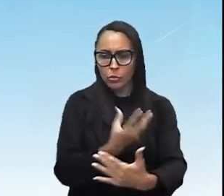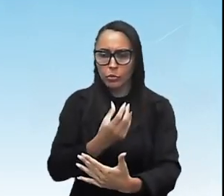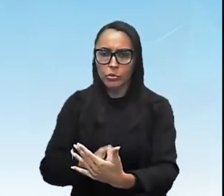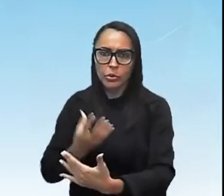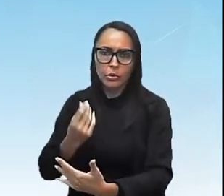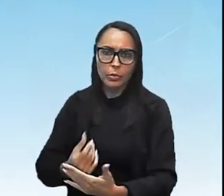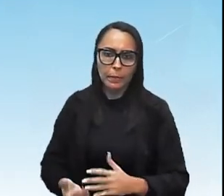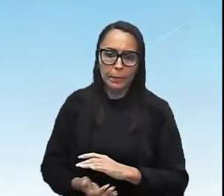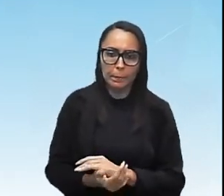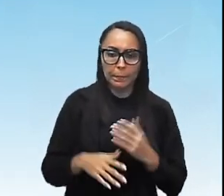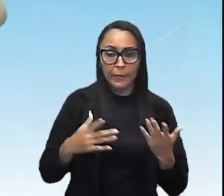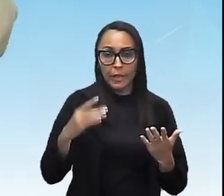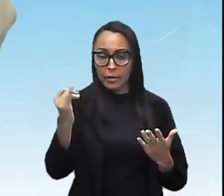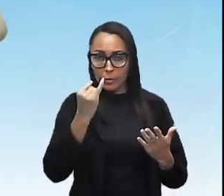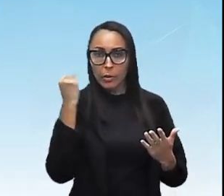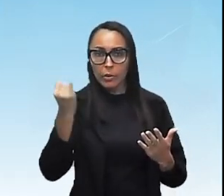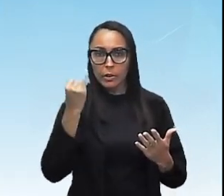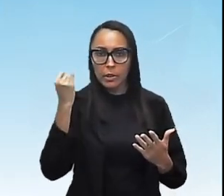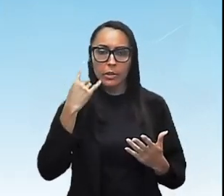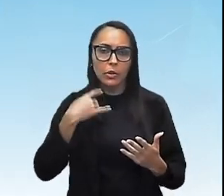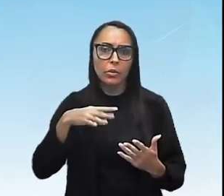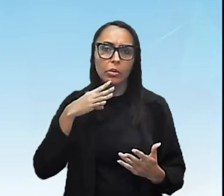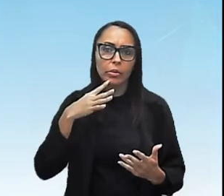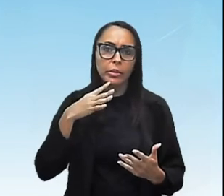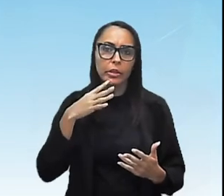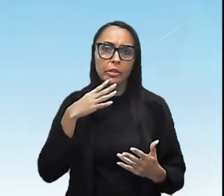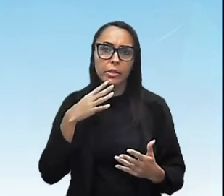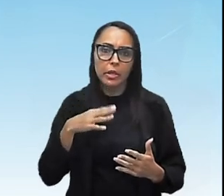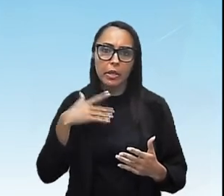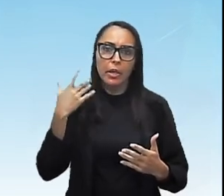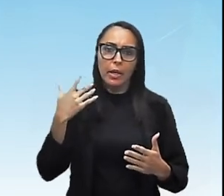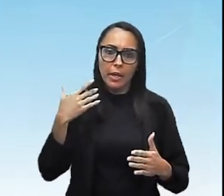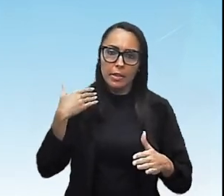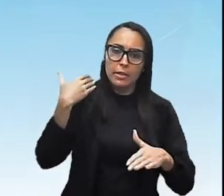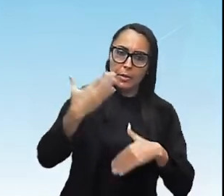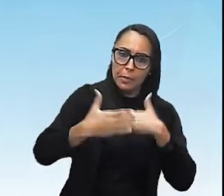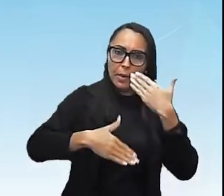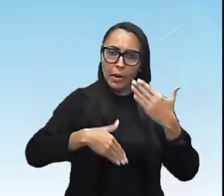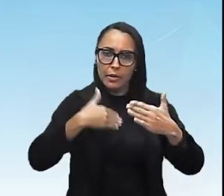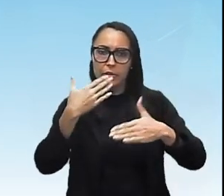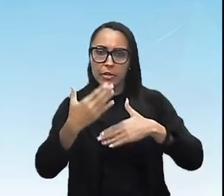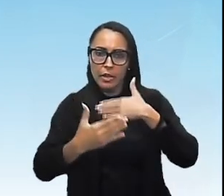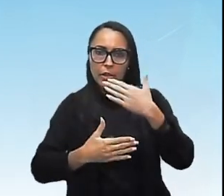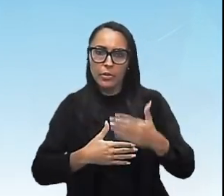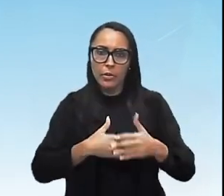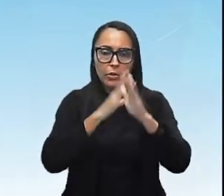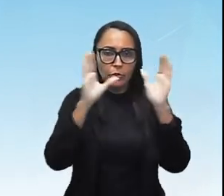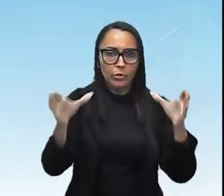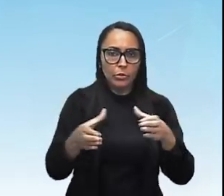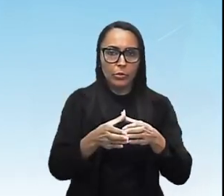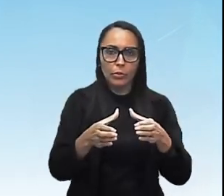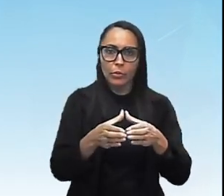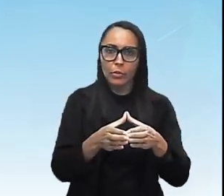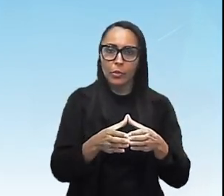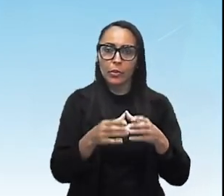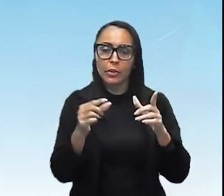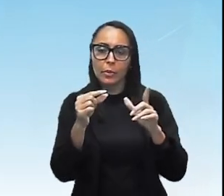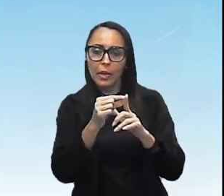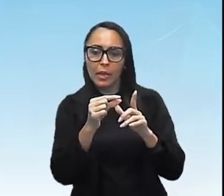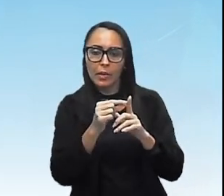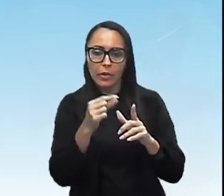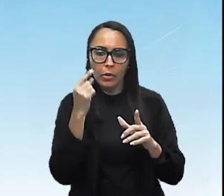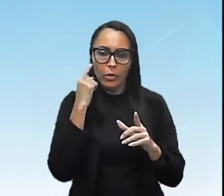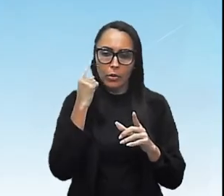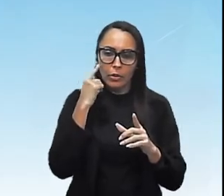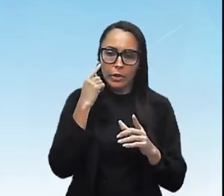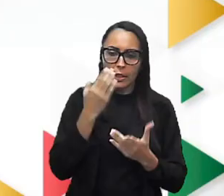é importante conhecer esse passeio na formação das palavras. Vamos ver aqui? Olha aí o primeiro momento, falei